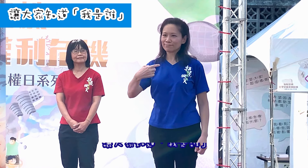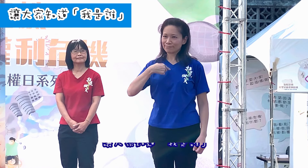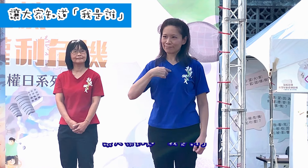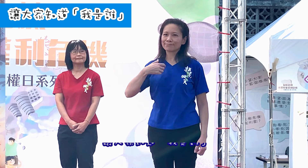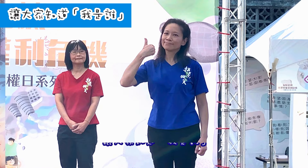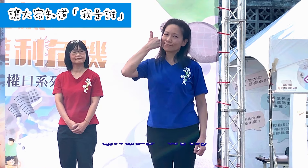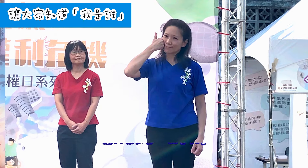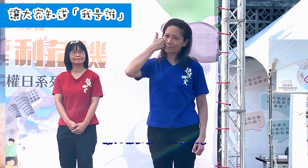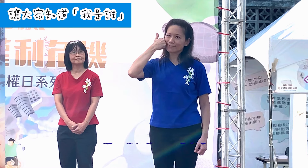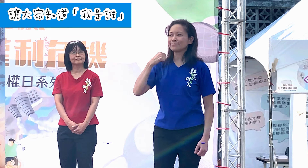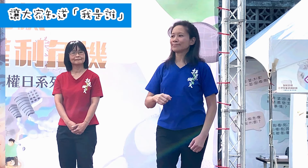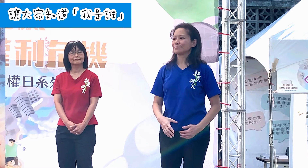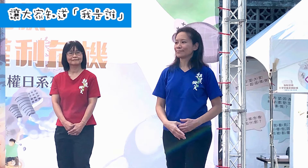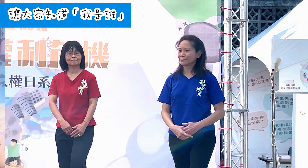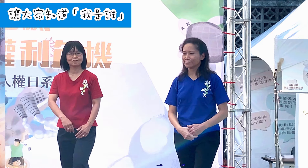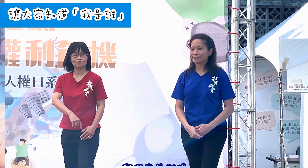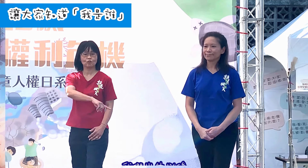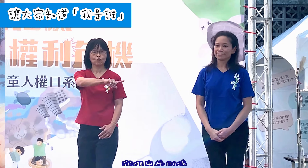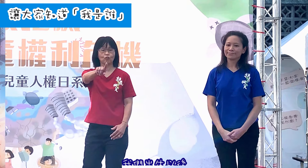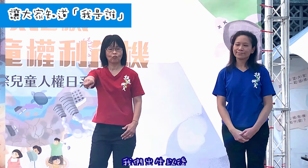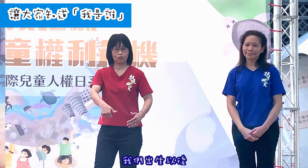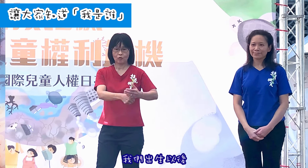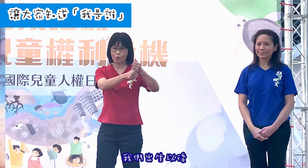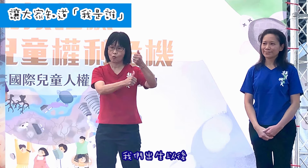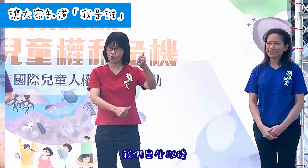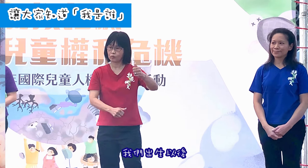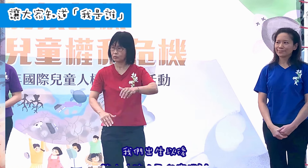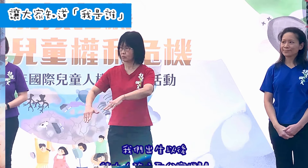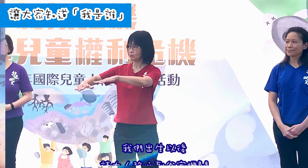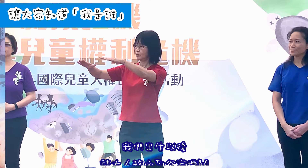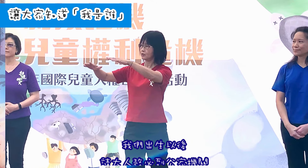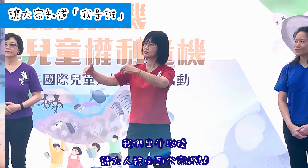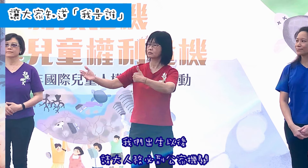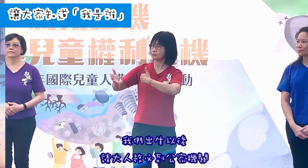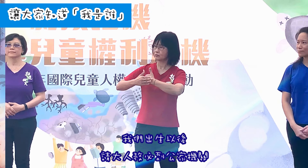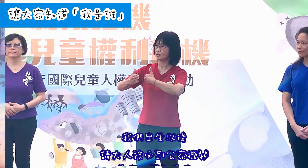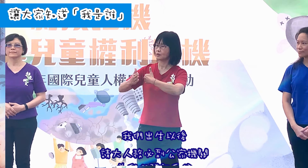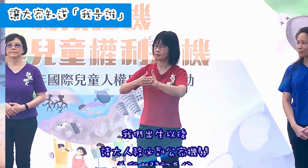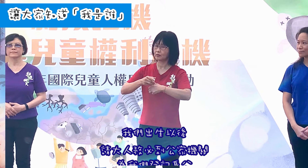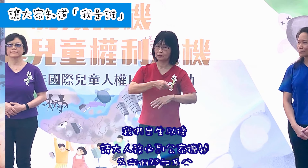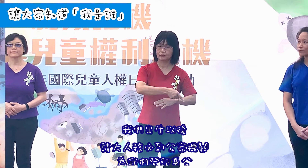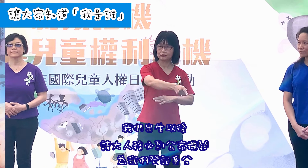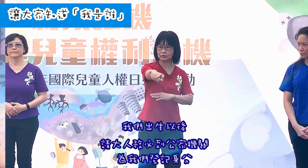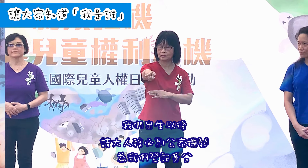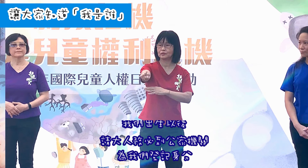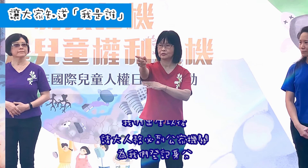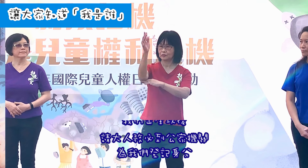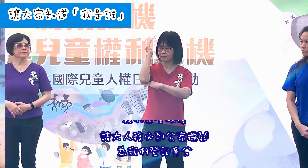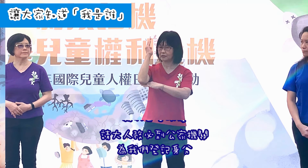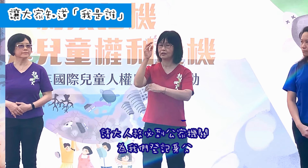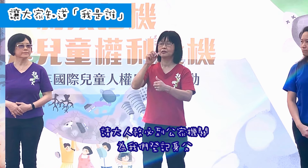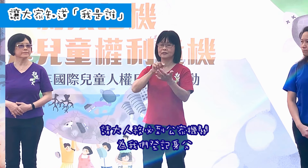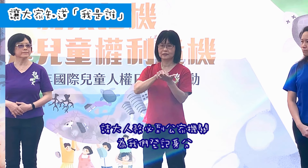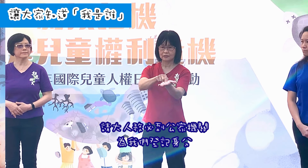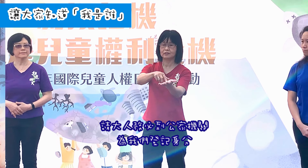我们出生之后，请大人务必到公家机关为我们登记身